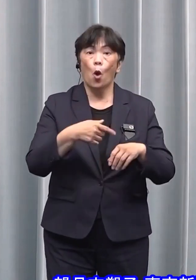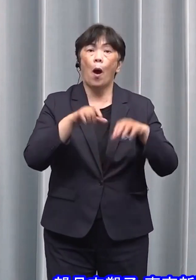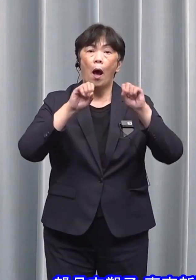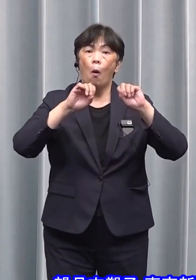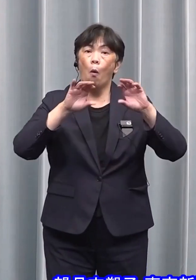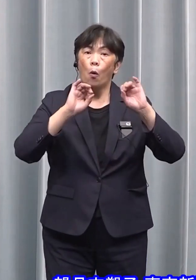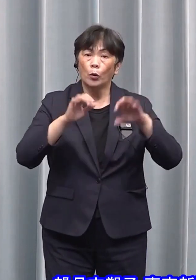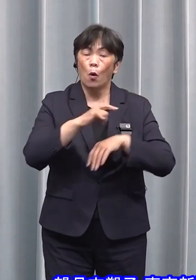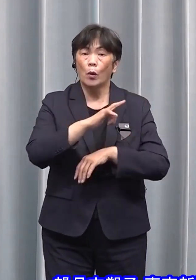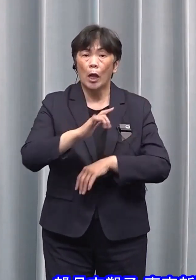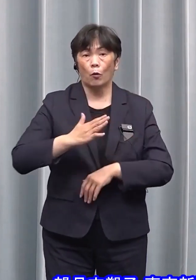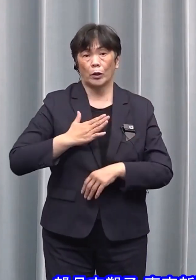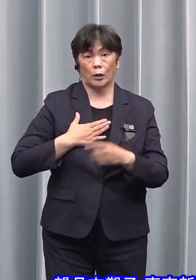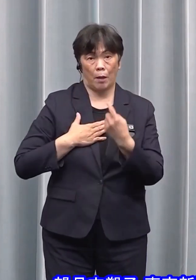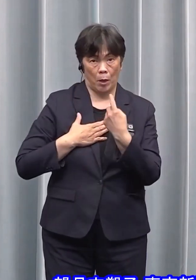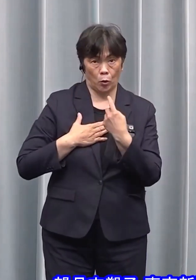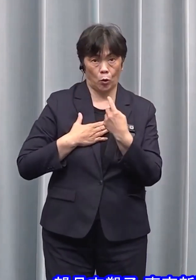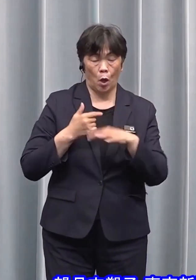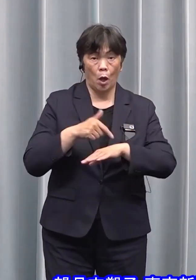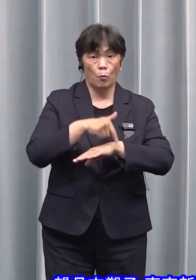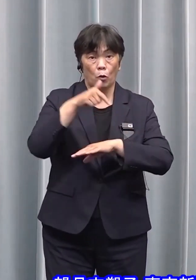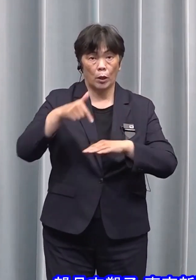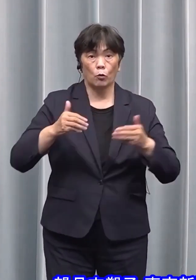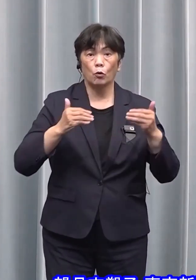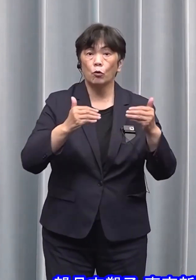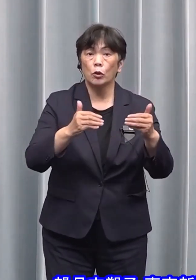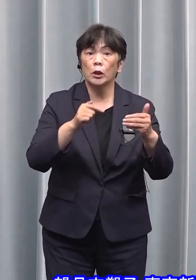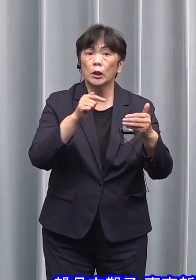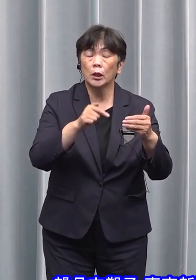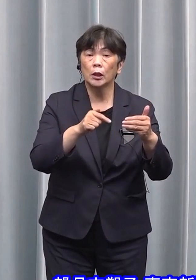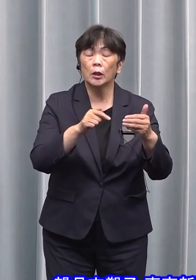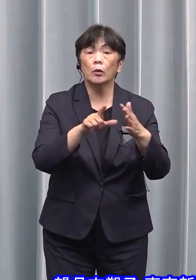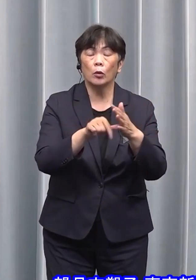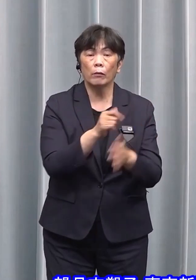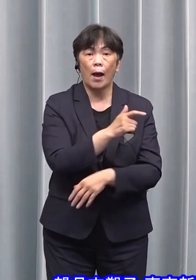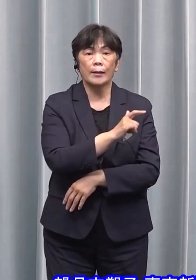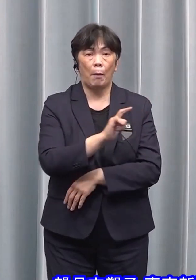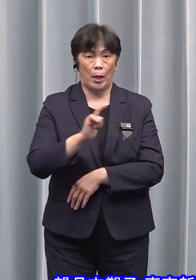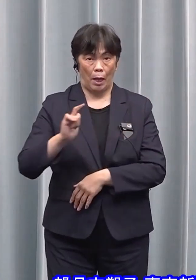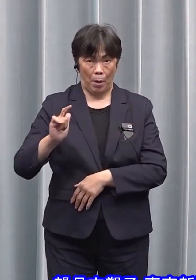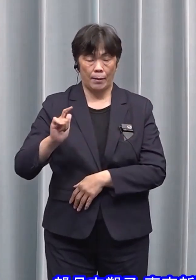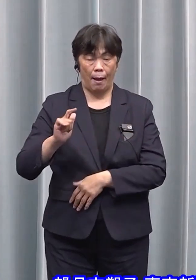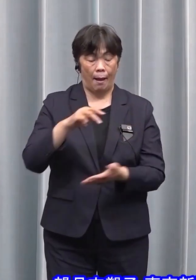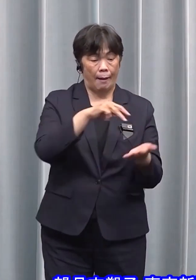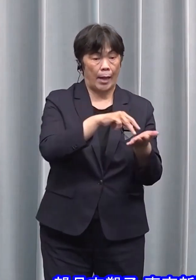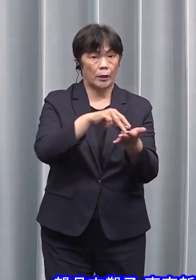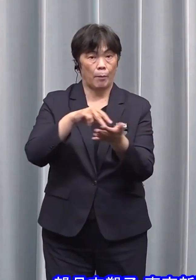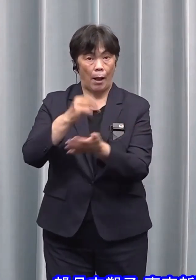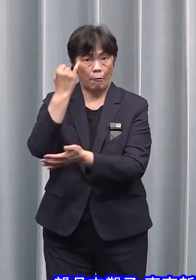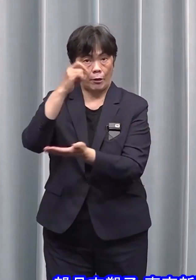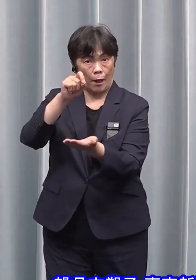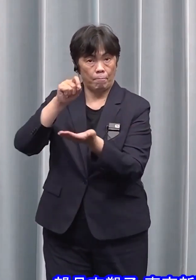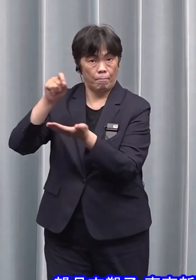知をしております。まあ、プロジェクトを推進するにあたりましては、まあ、様々な立場からのご意見